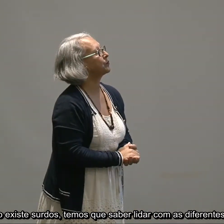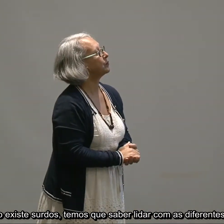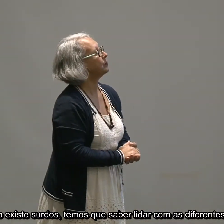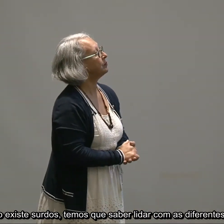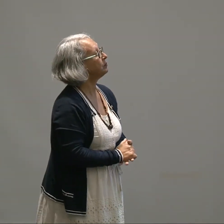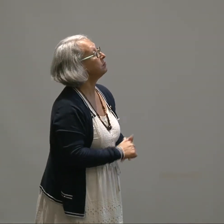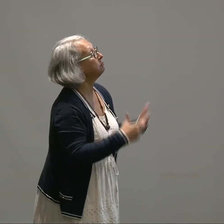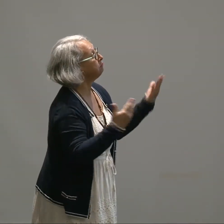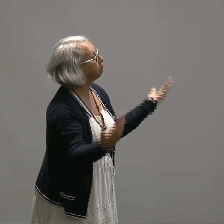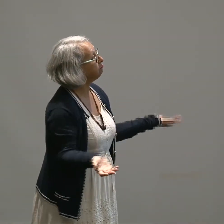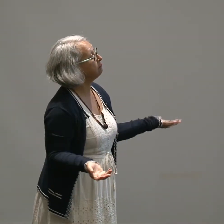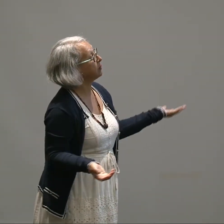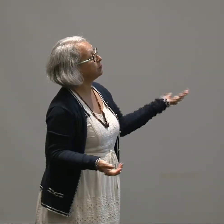etnias.